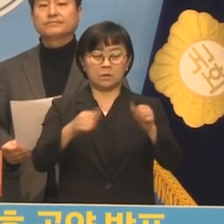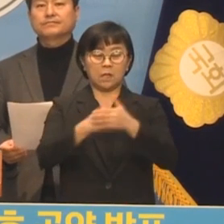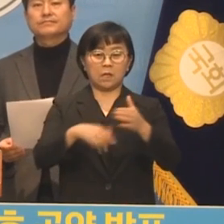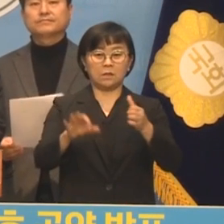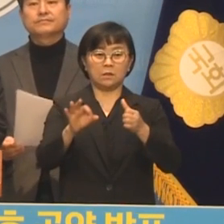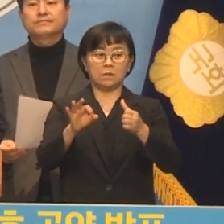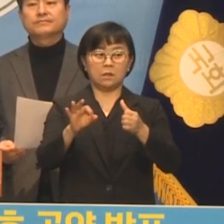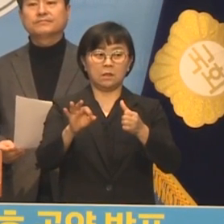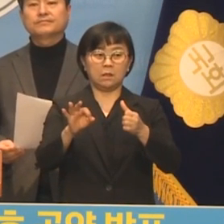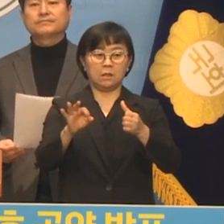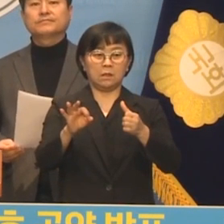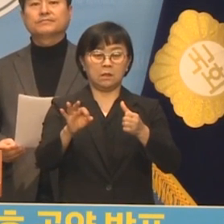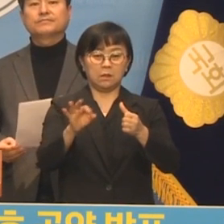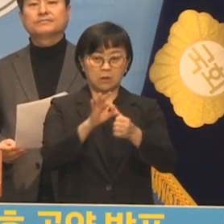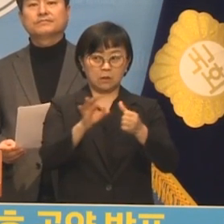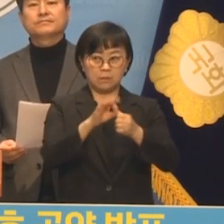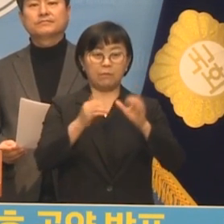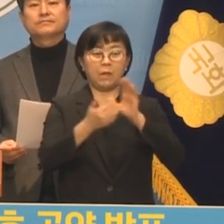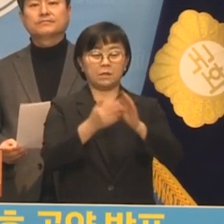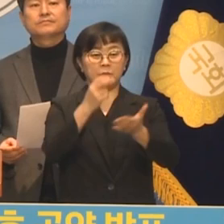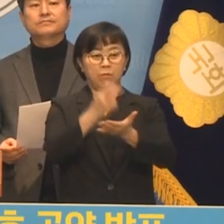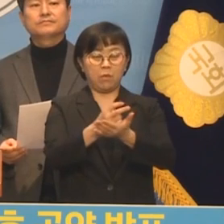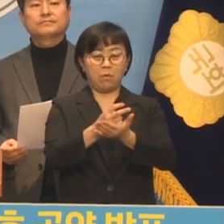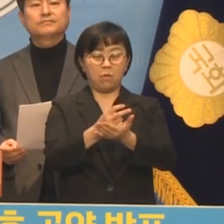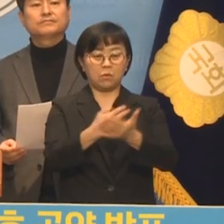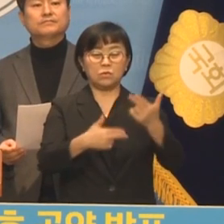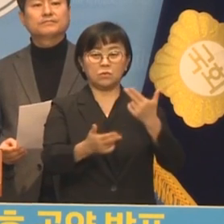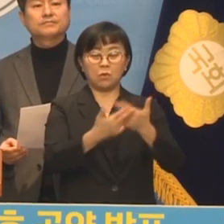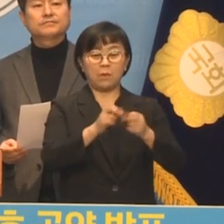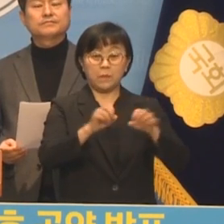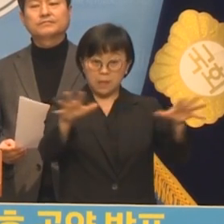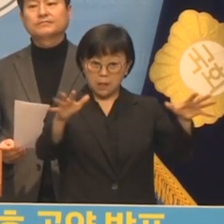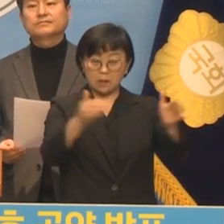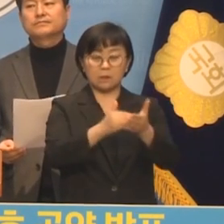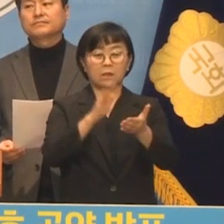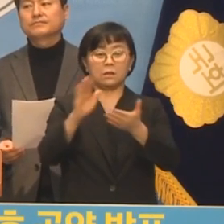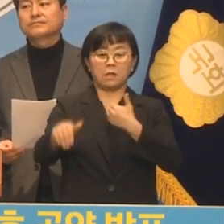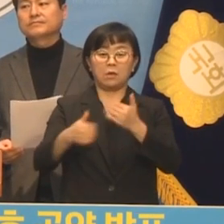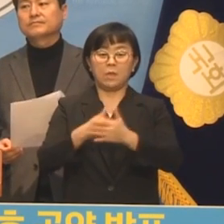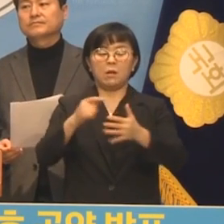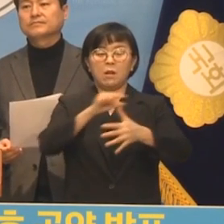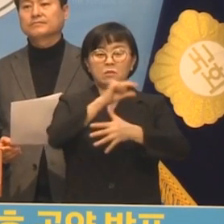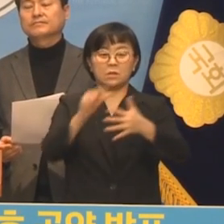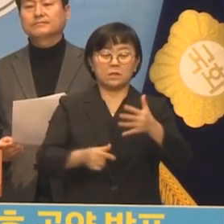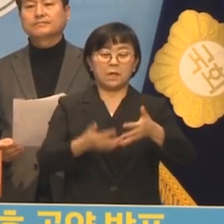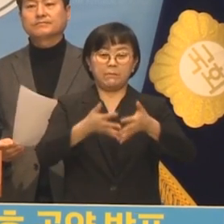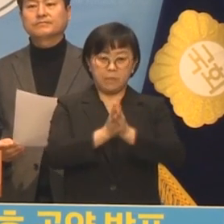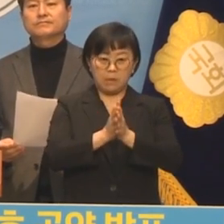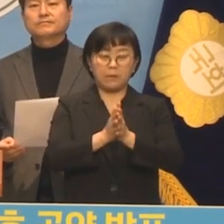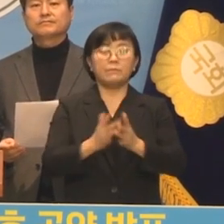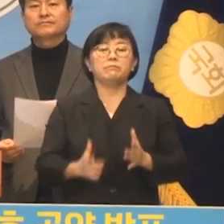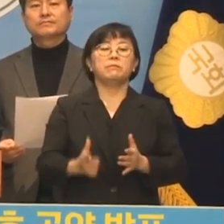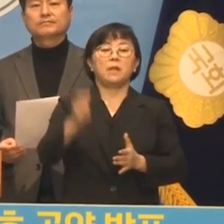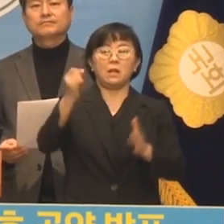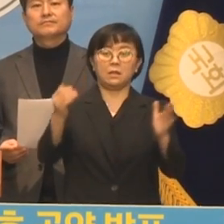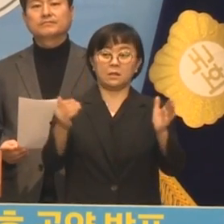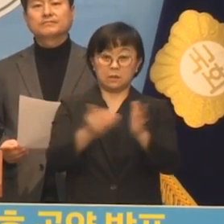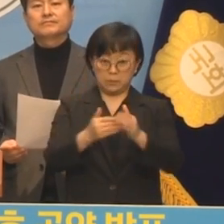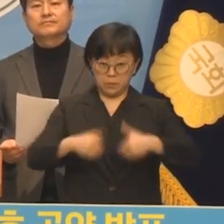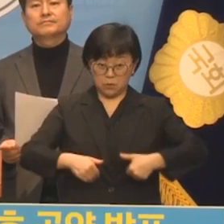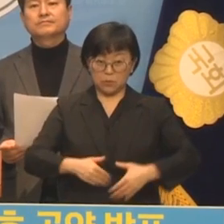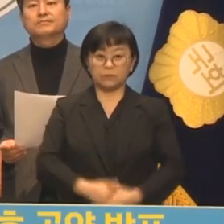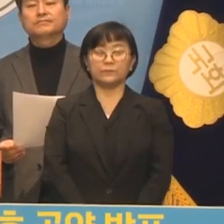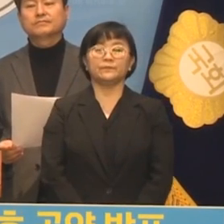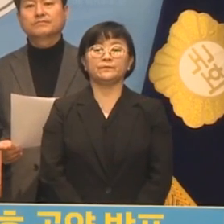청산연금 방지법에 따라 조합 해산 이후 청산인은 지체 없이 성실하게 청산 업무를 수행하여야